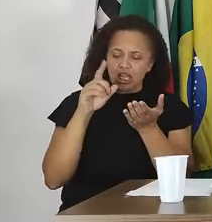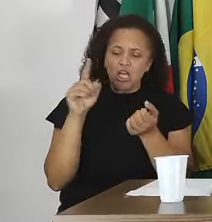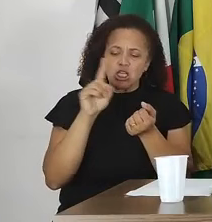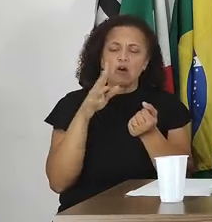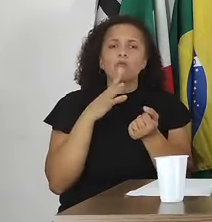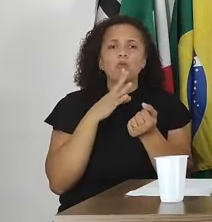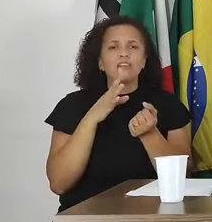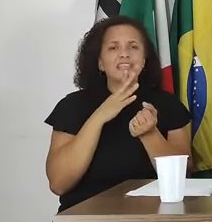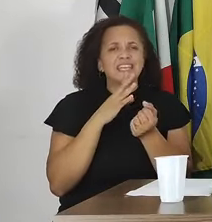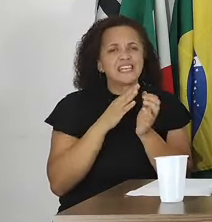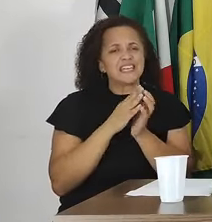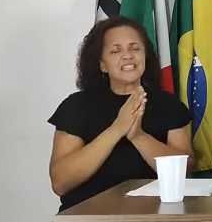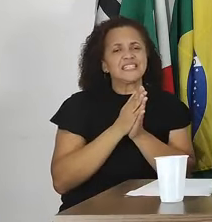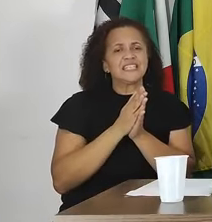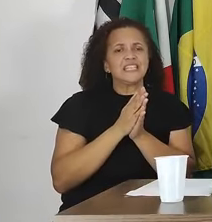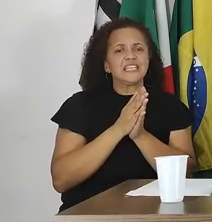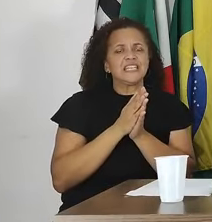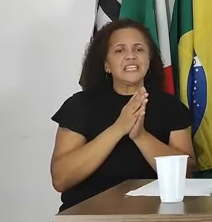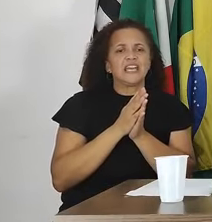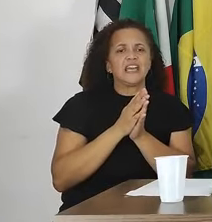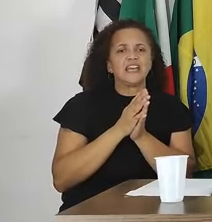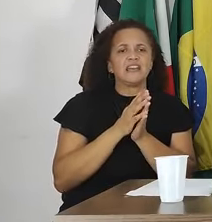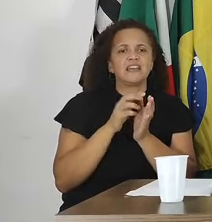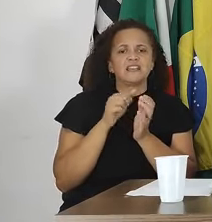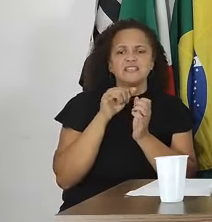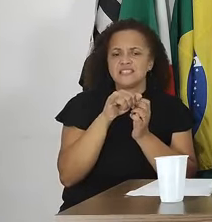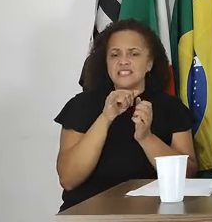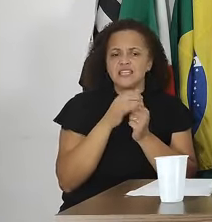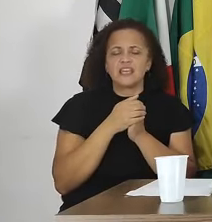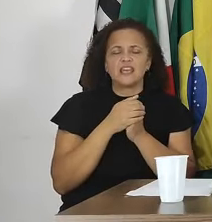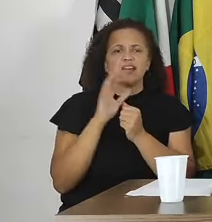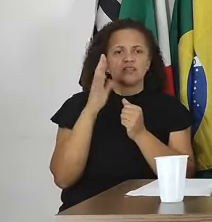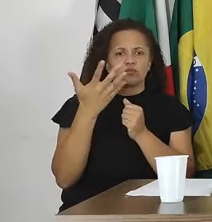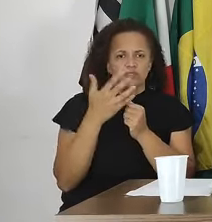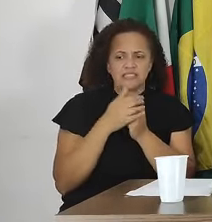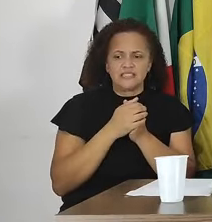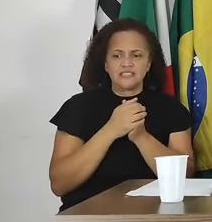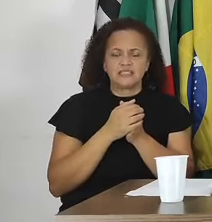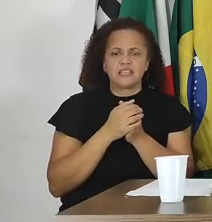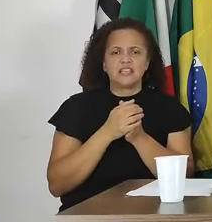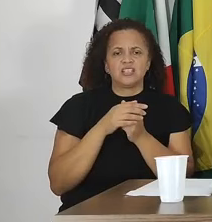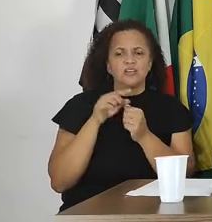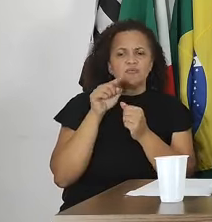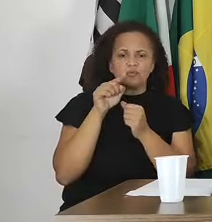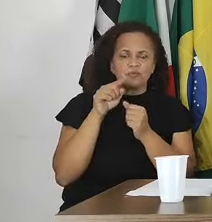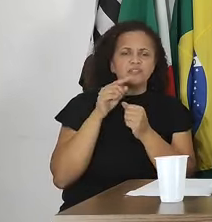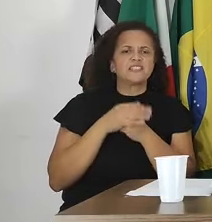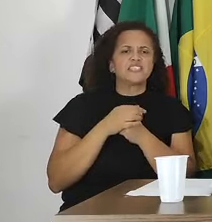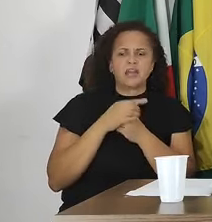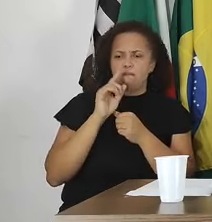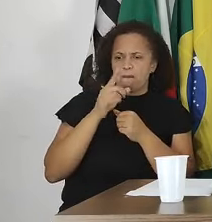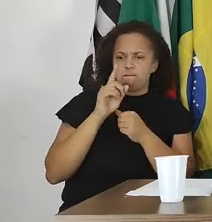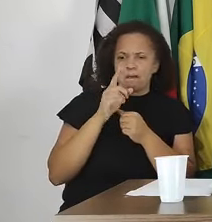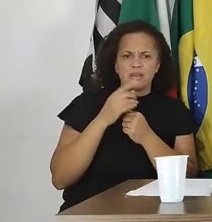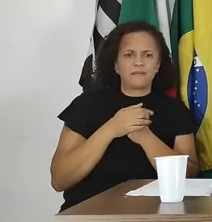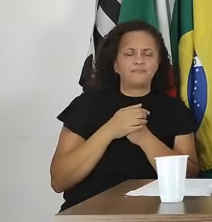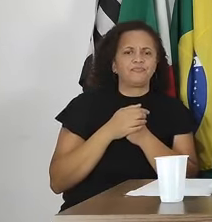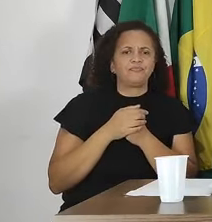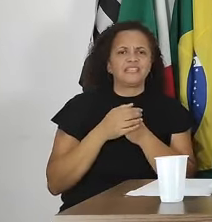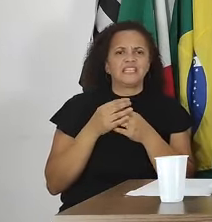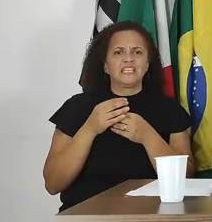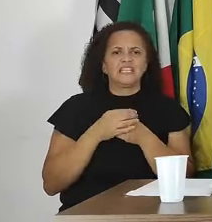evangelho, ora, se o mundo deve ser julgado por vós, sois porventura indigno de julgar as coisas mínimas. Ele está falando